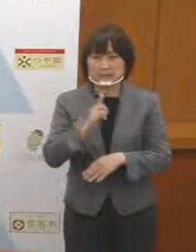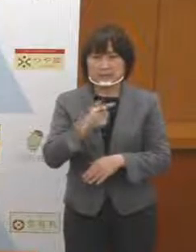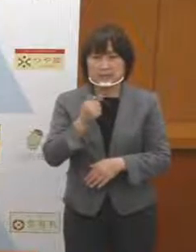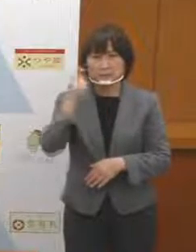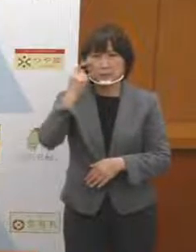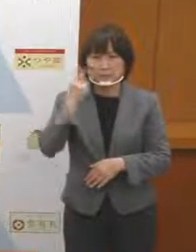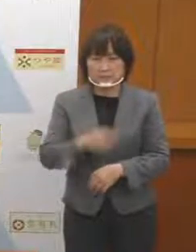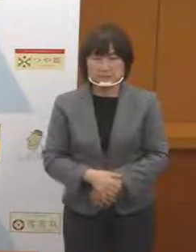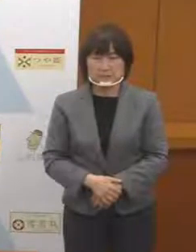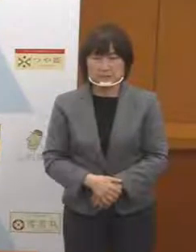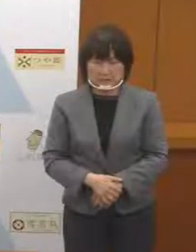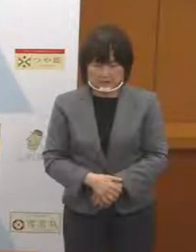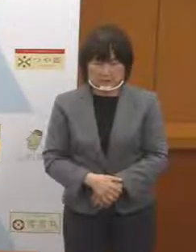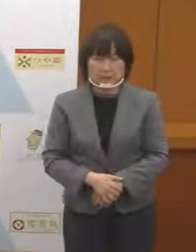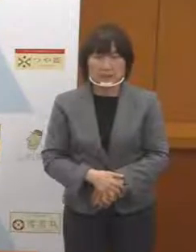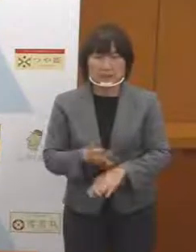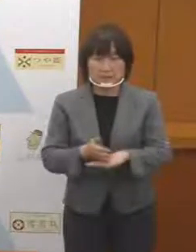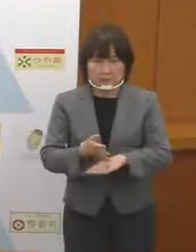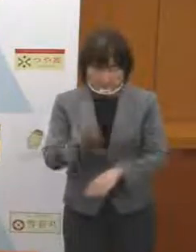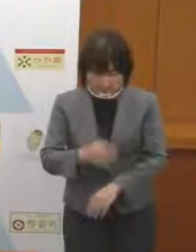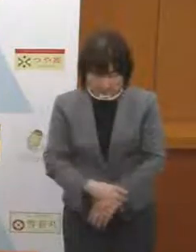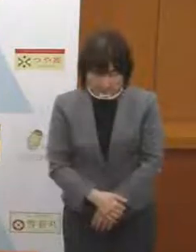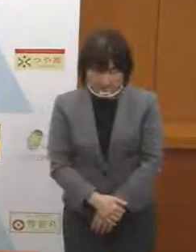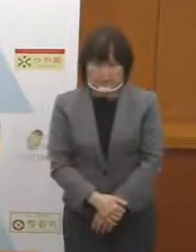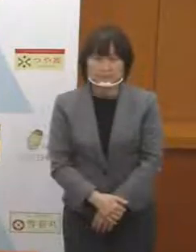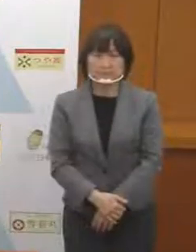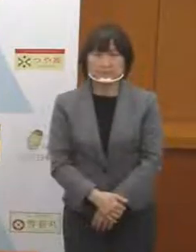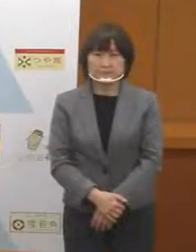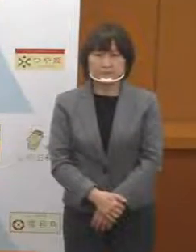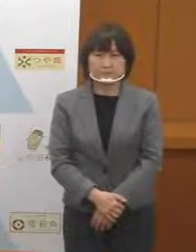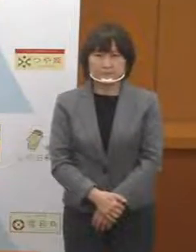と思います大変ありがとうございました